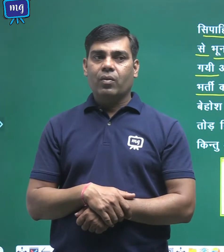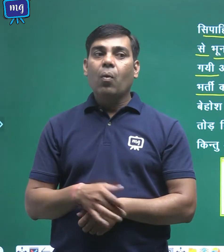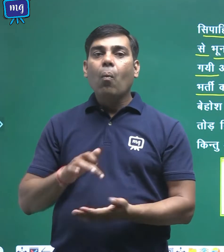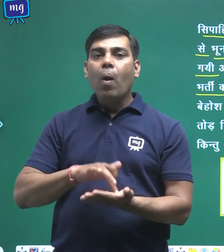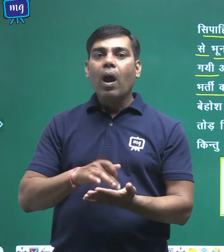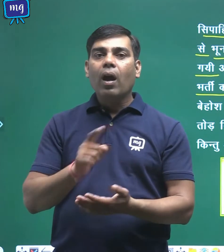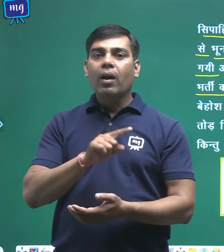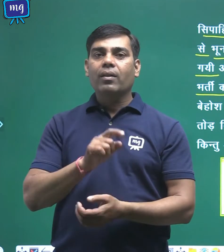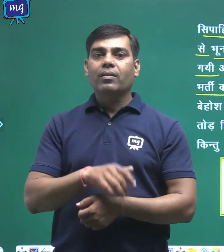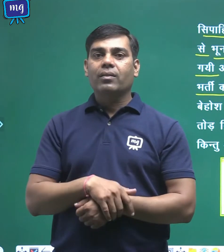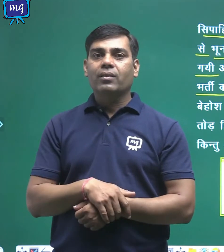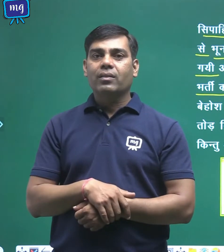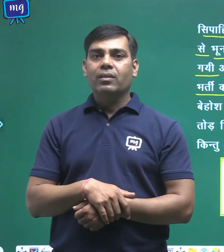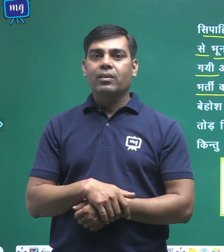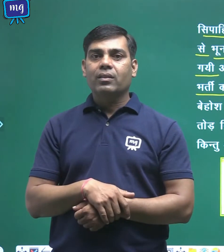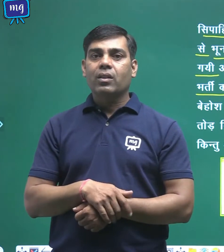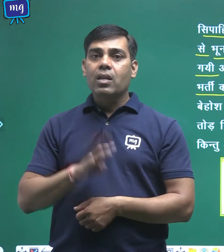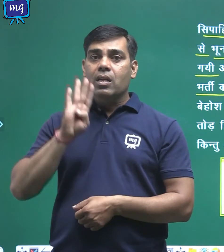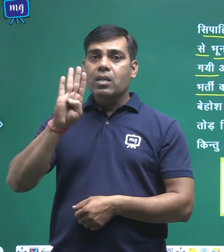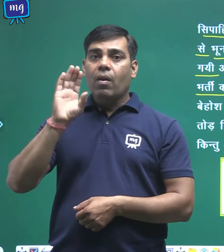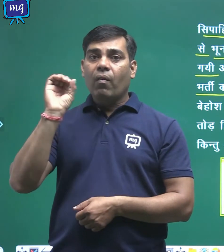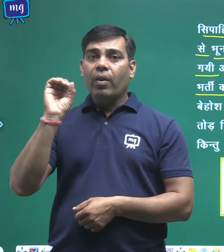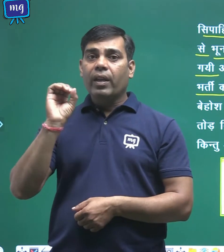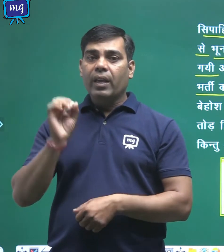वहाँ 40 घंटे